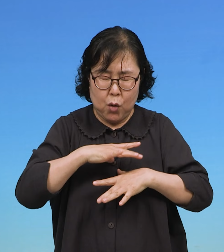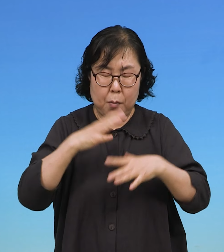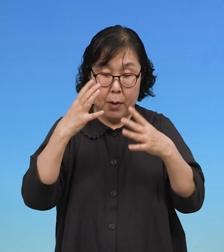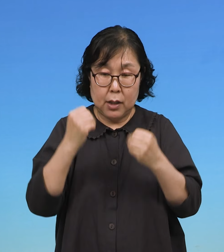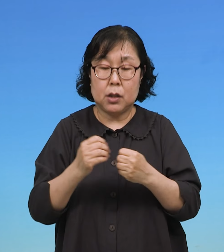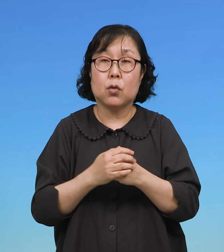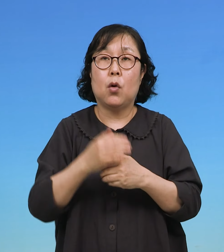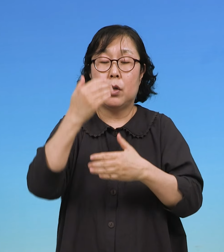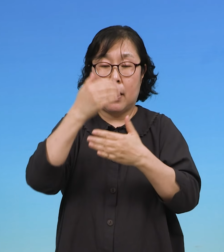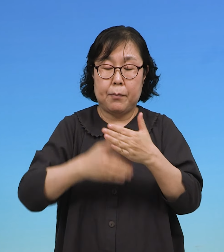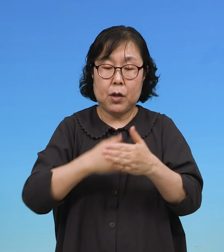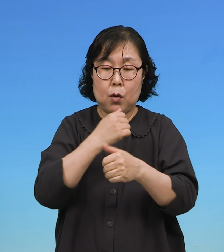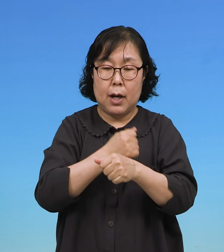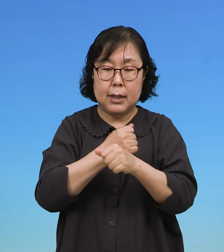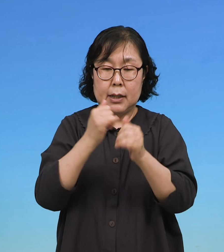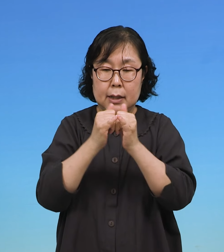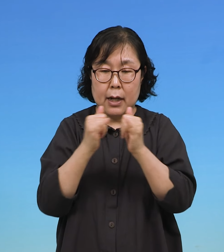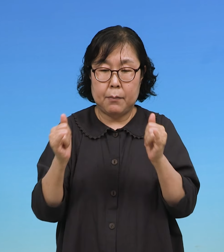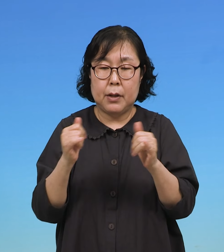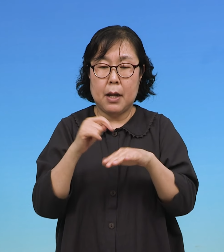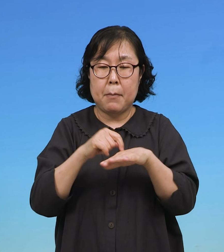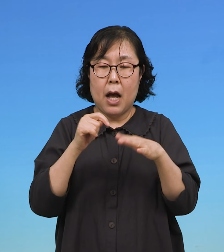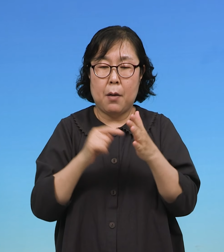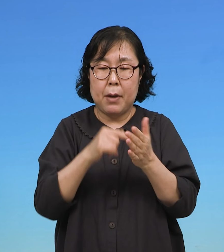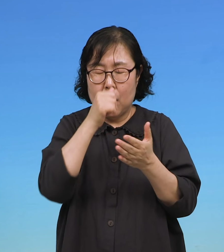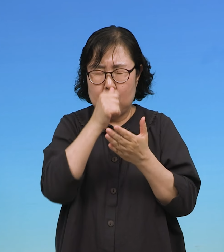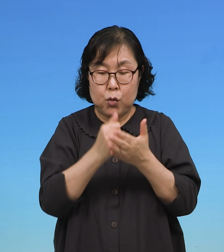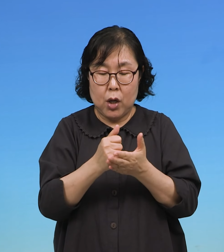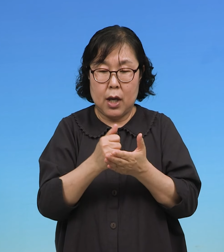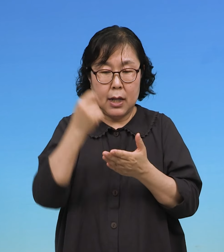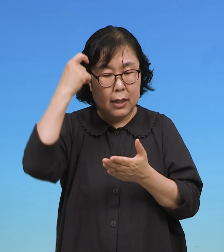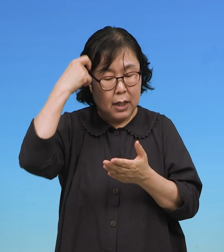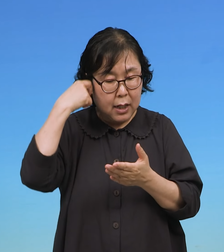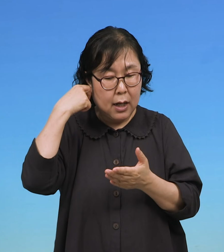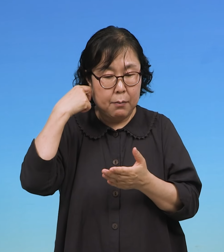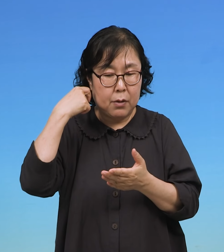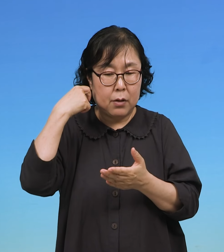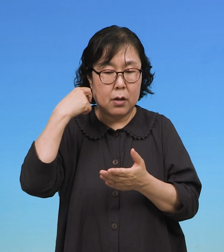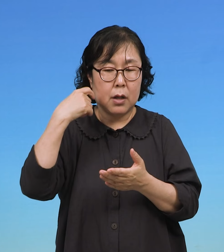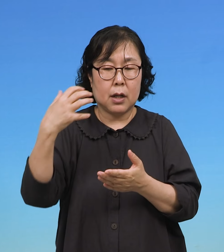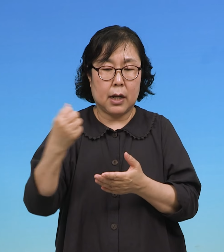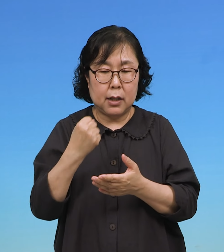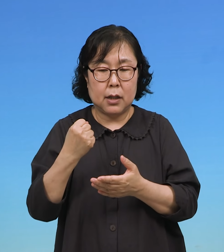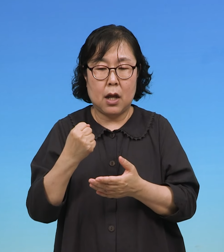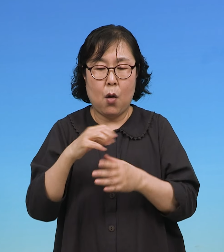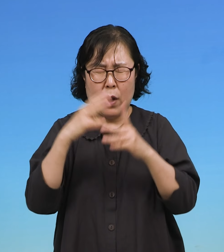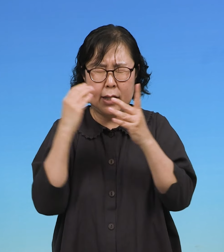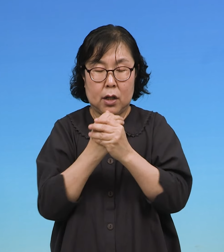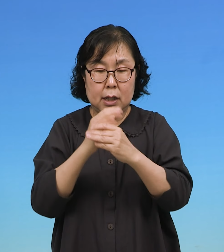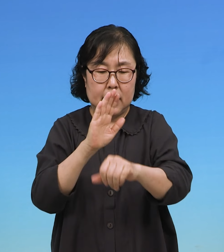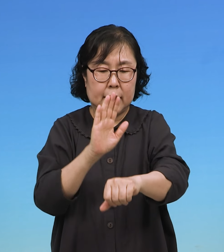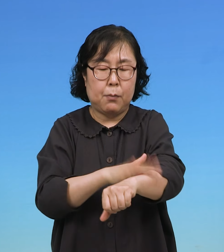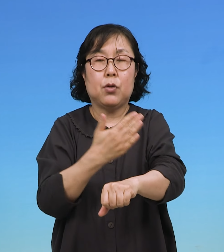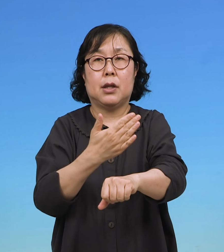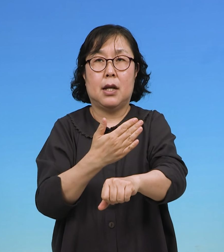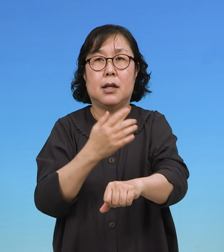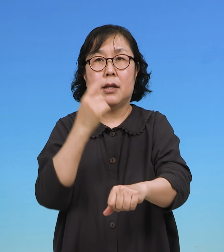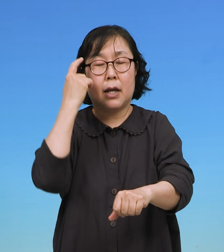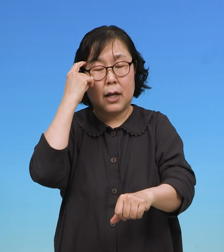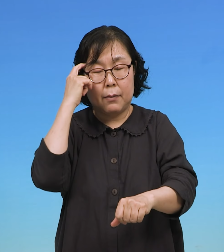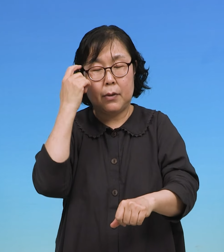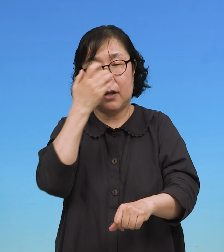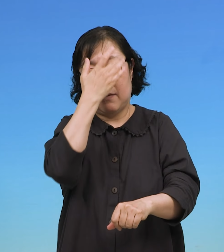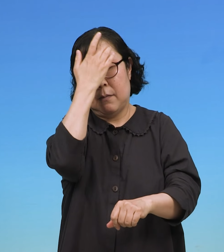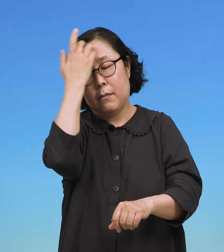많으시고 특히 남기로 하신 분들이 마음에 계속 그렇게 죄책감을 느낀다고 하시는데 완전히 잘못된 생각입니다.